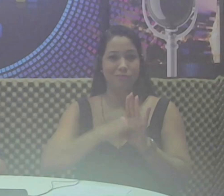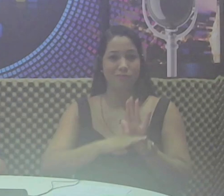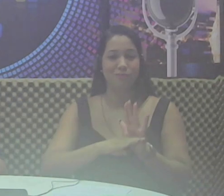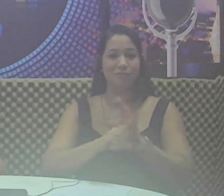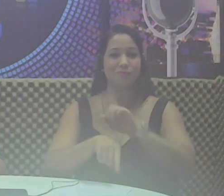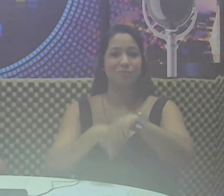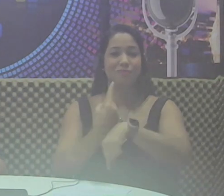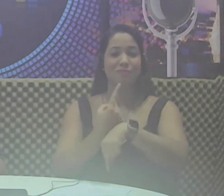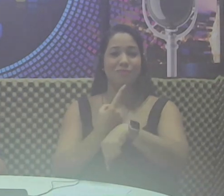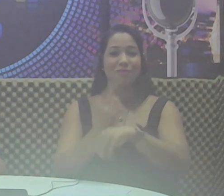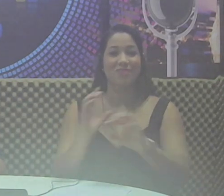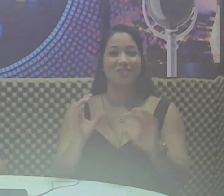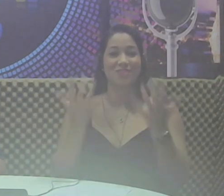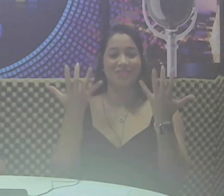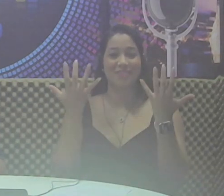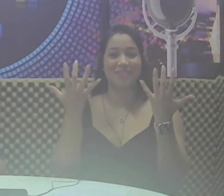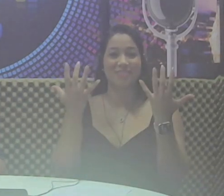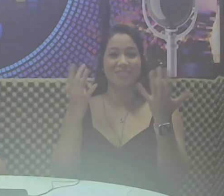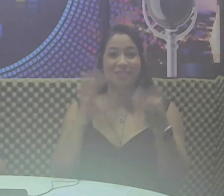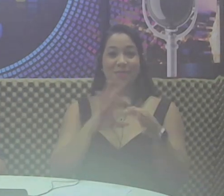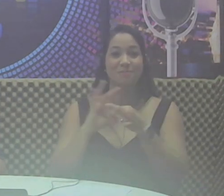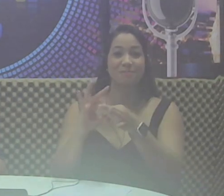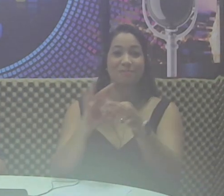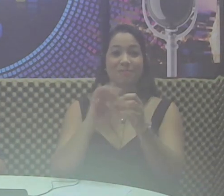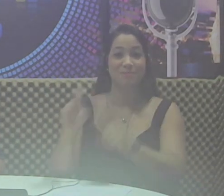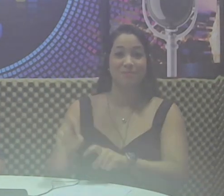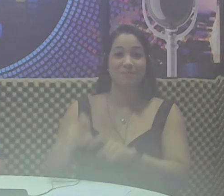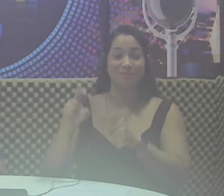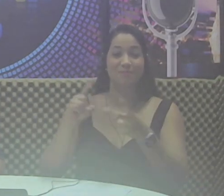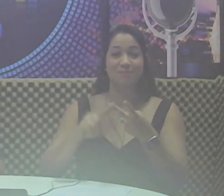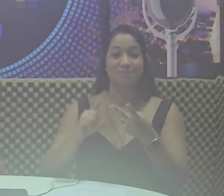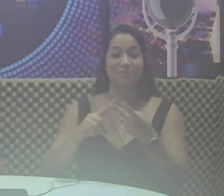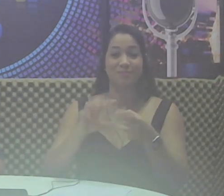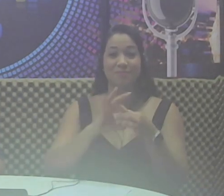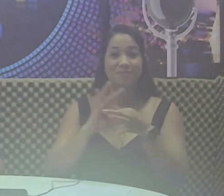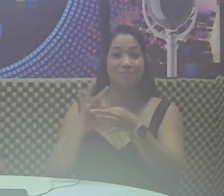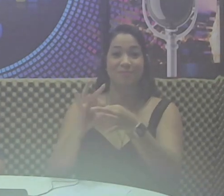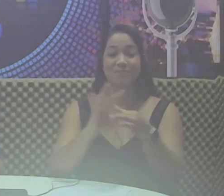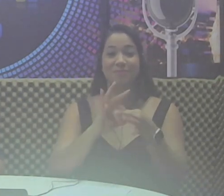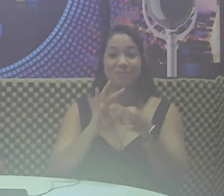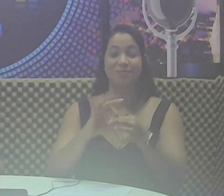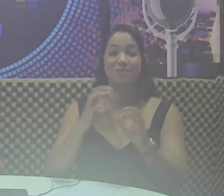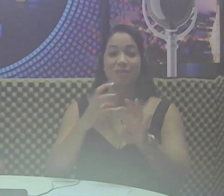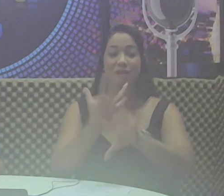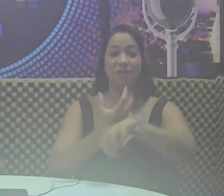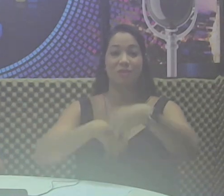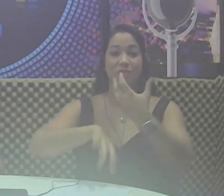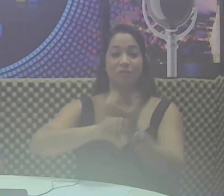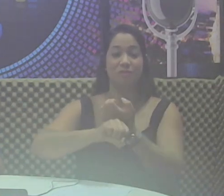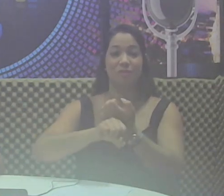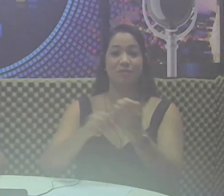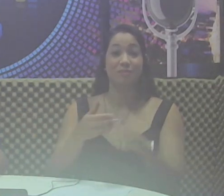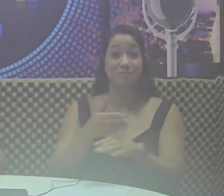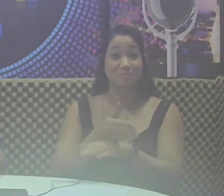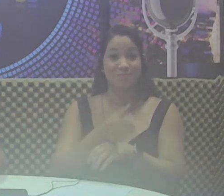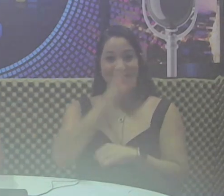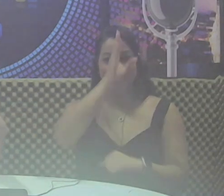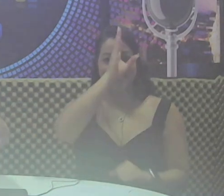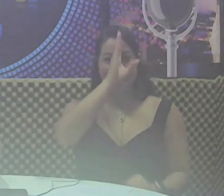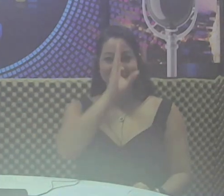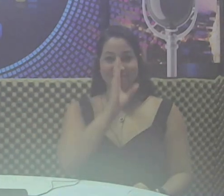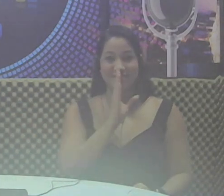Inovação os eventos Conecta Agro e Conecta Atores do Ecossistema. A entrada na FEMEC é